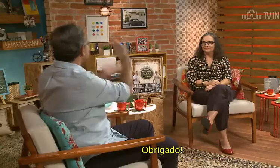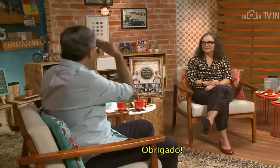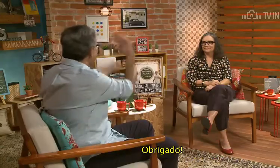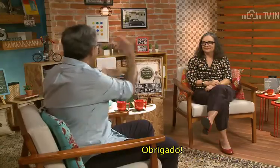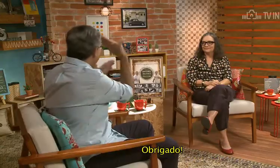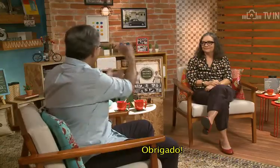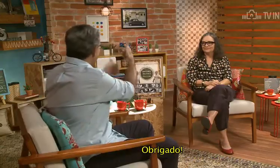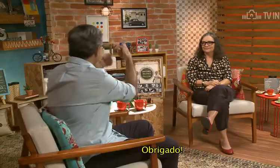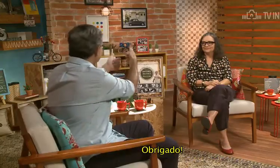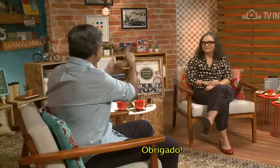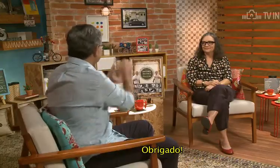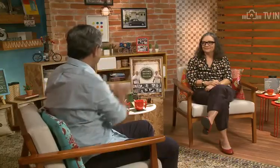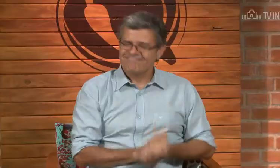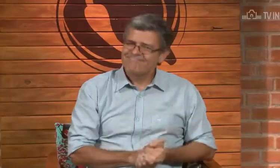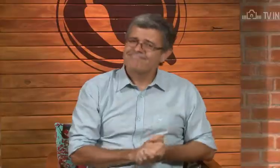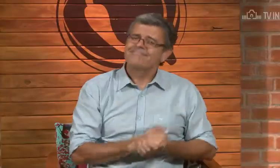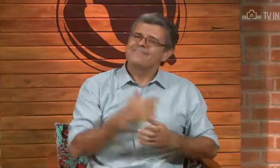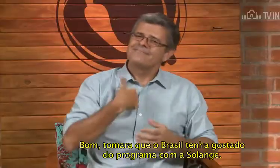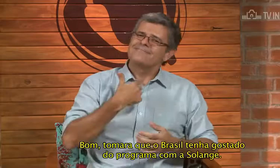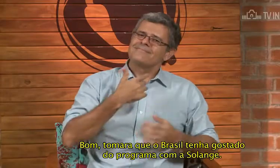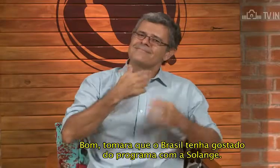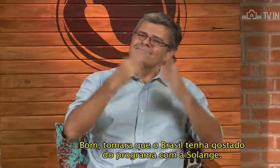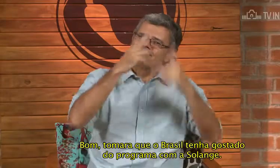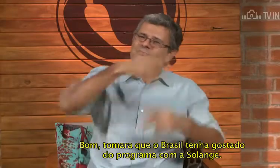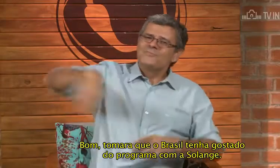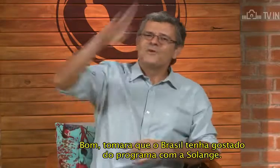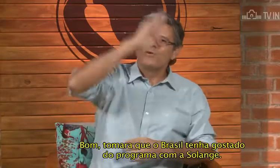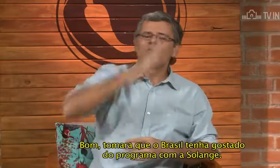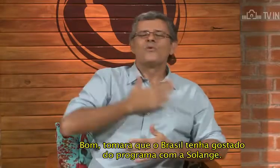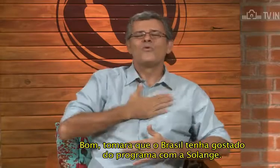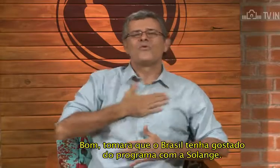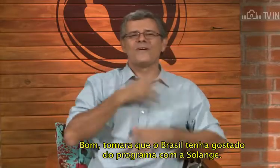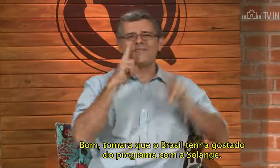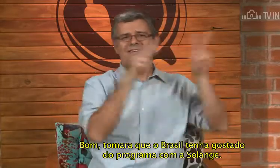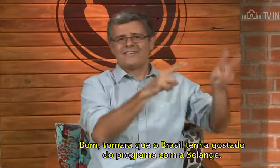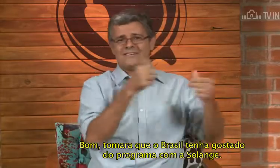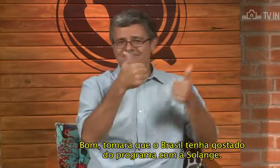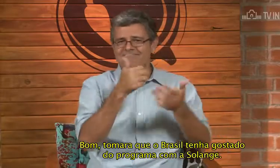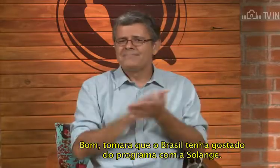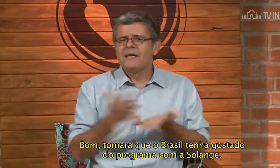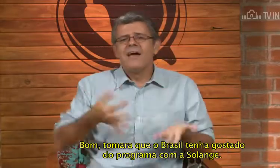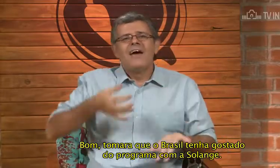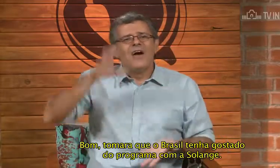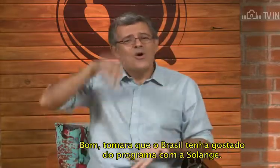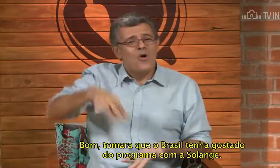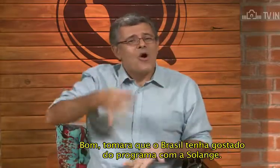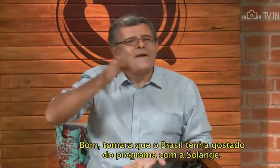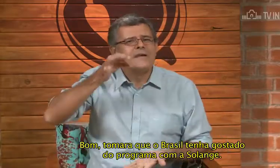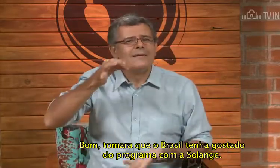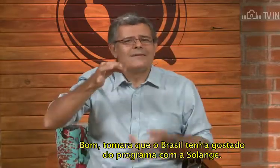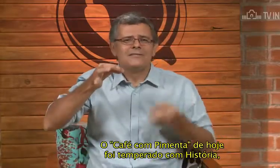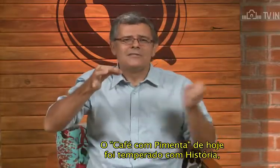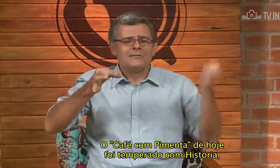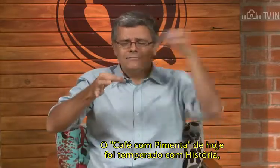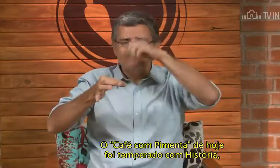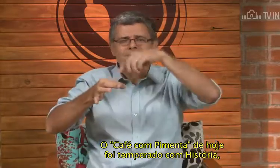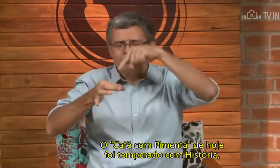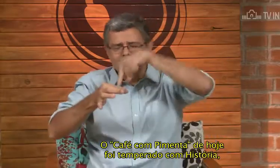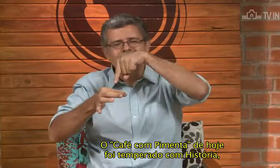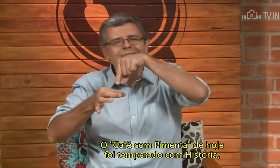Obrigado Bom Tomara que o Brasil tenha gostado do programa com a Solange O café com pimenta de